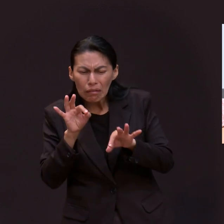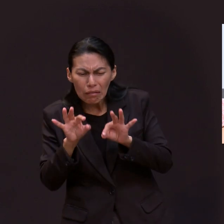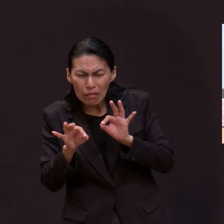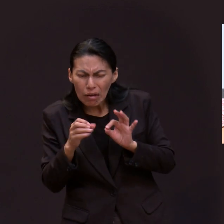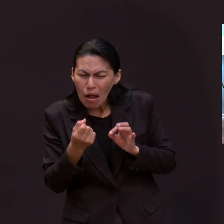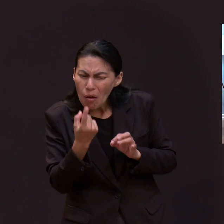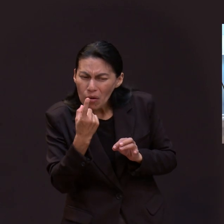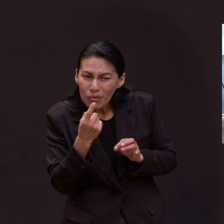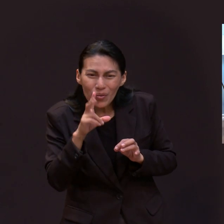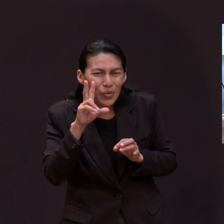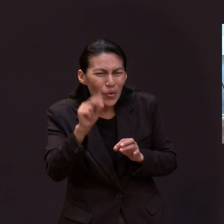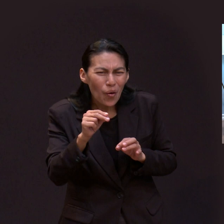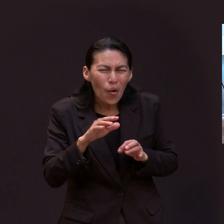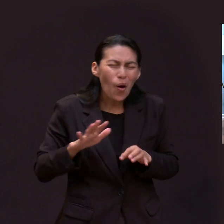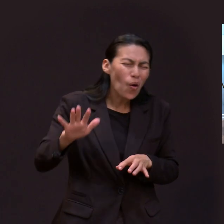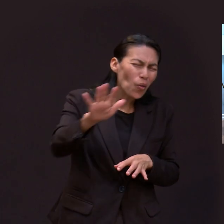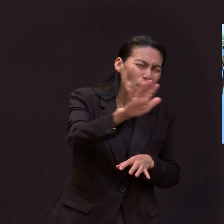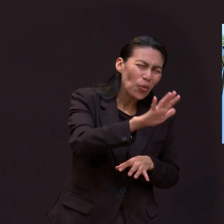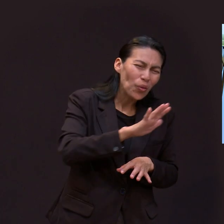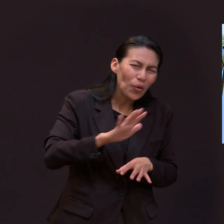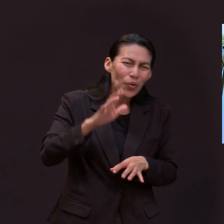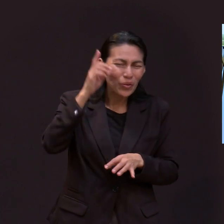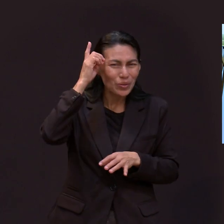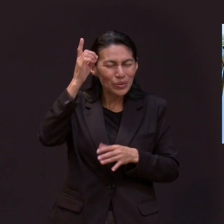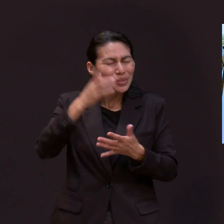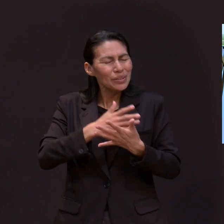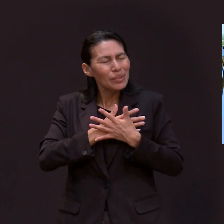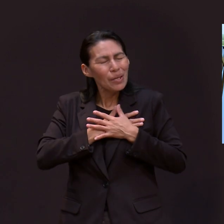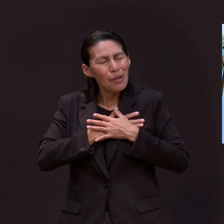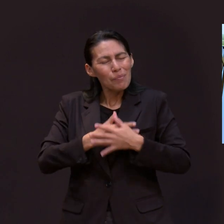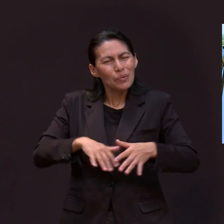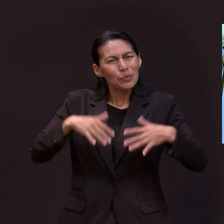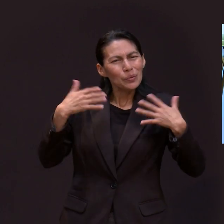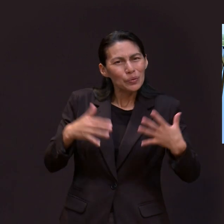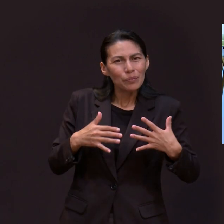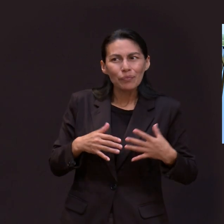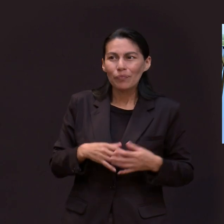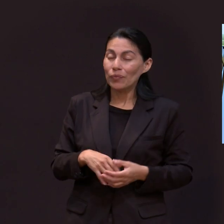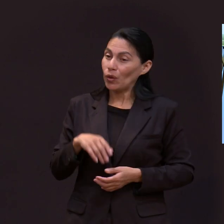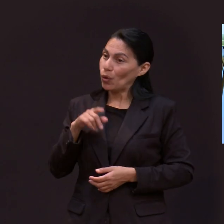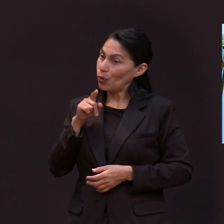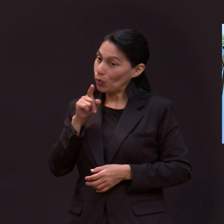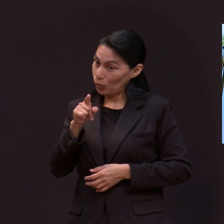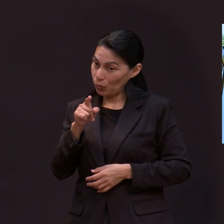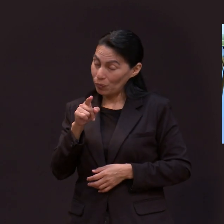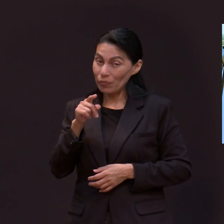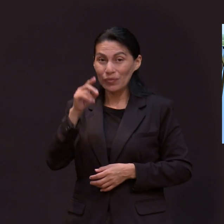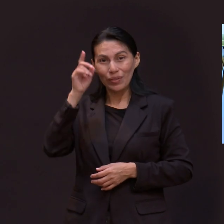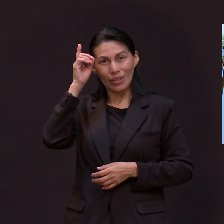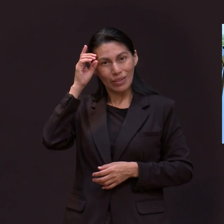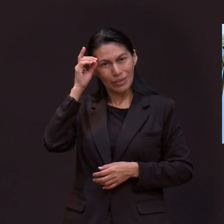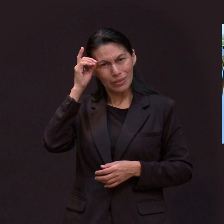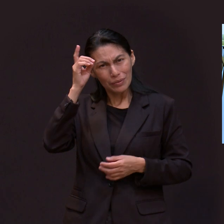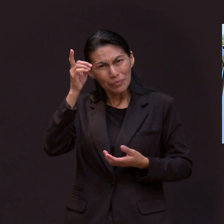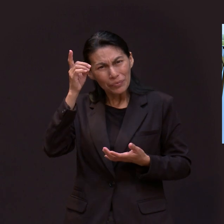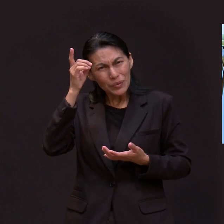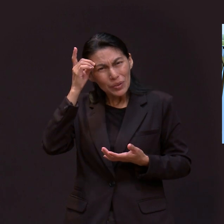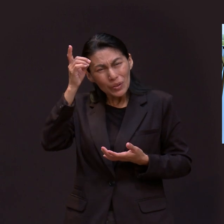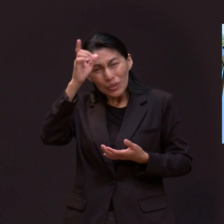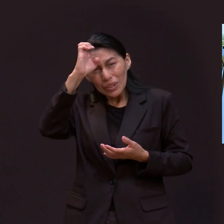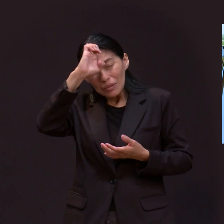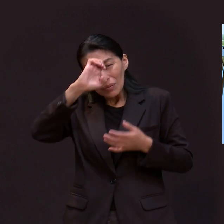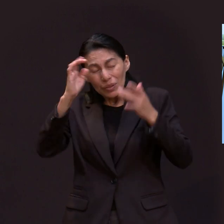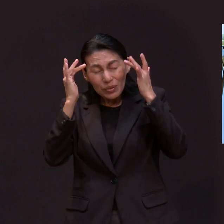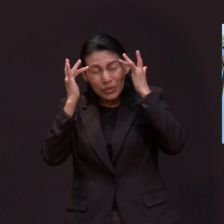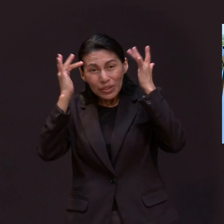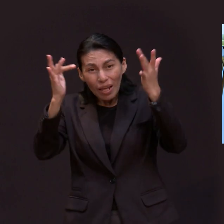de perdón de personas todos así que si tú estás convencido convencida